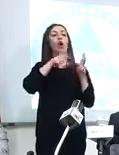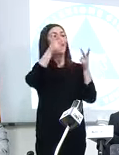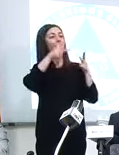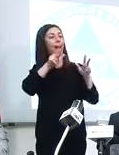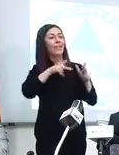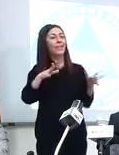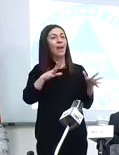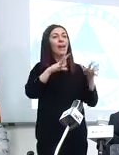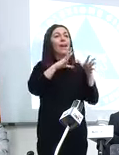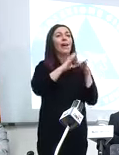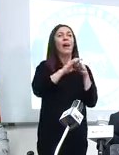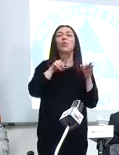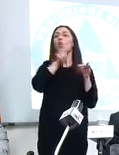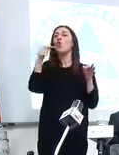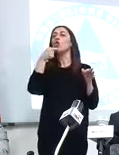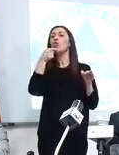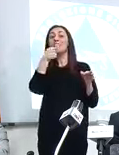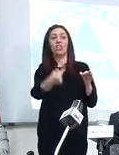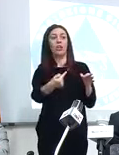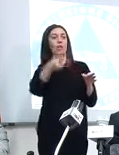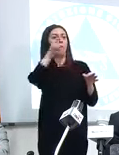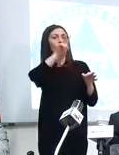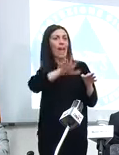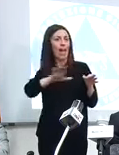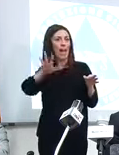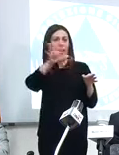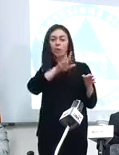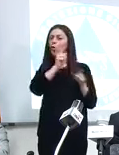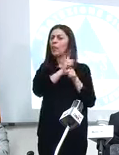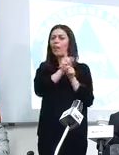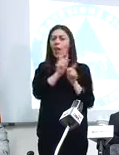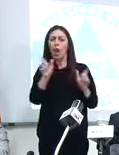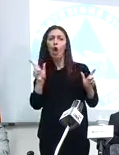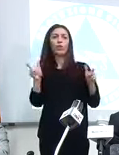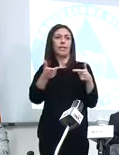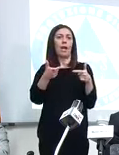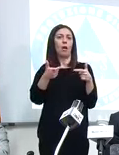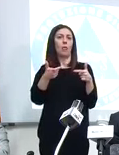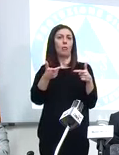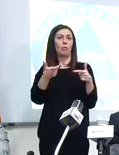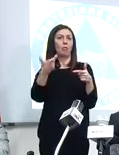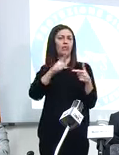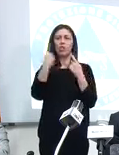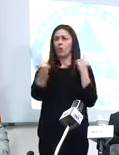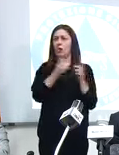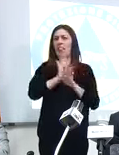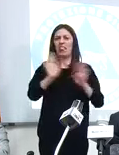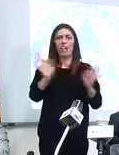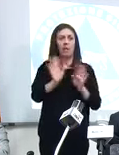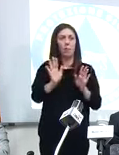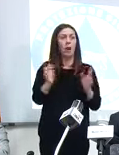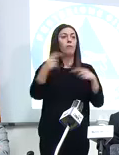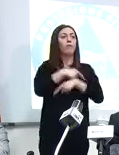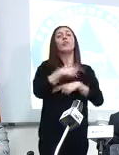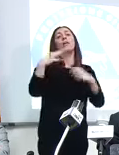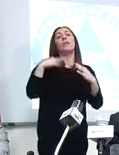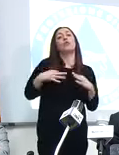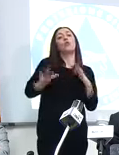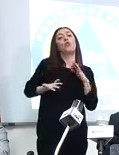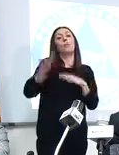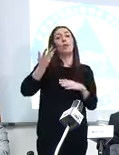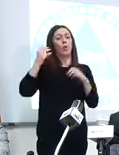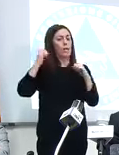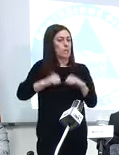sarà un disastro. L'Istituto Superiore della Sanità non ci ha dato il lockdown, non ci ha dato la zona rossa e noi abbiamo avuto i nostri dati